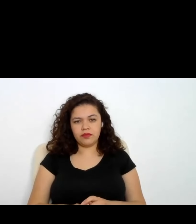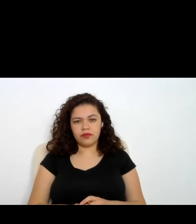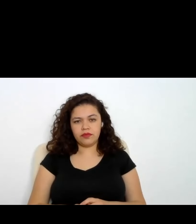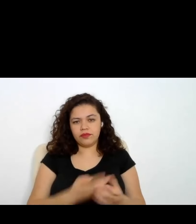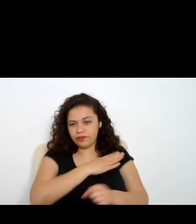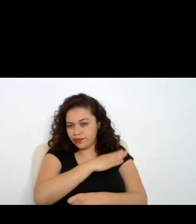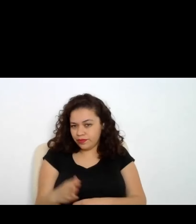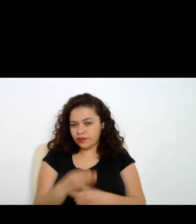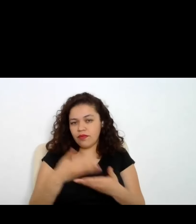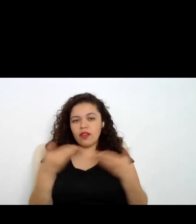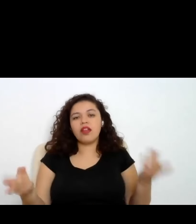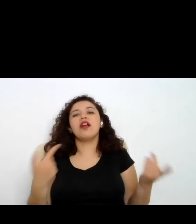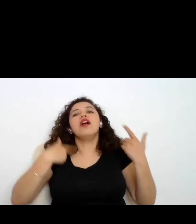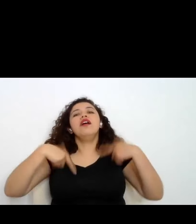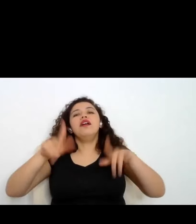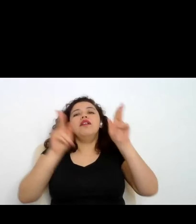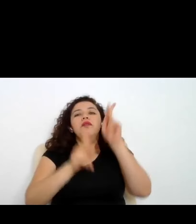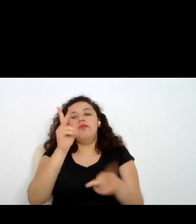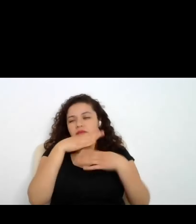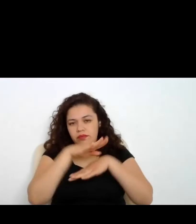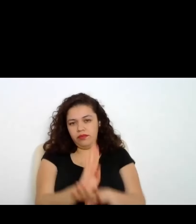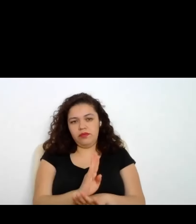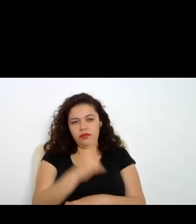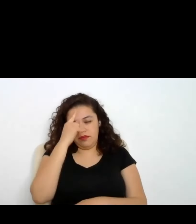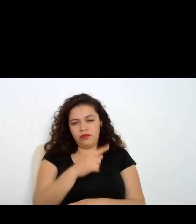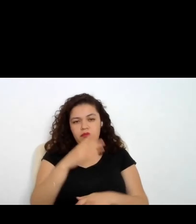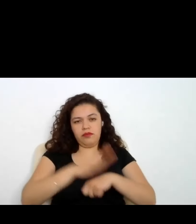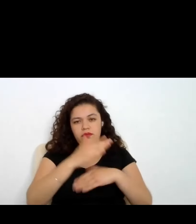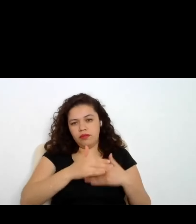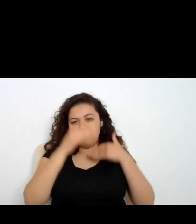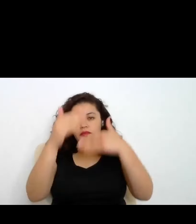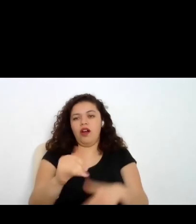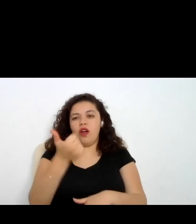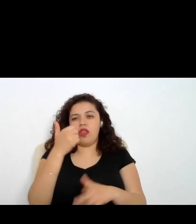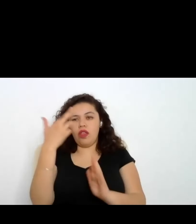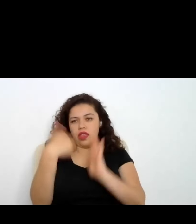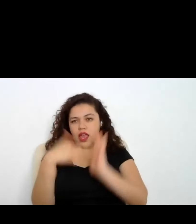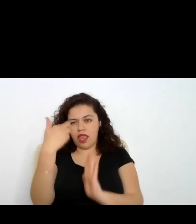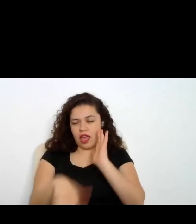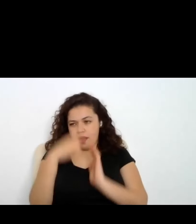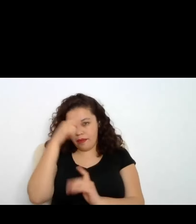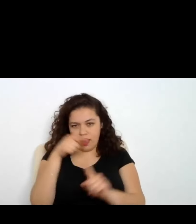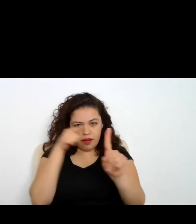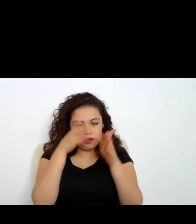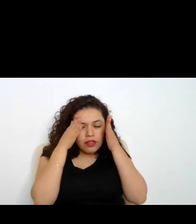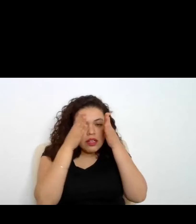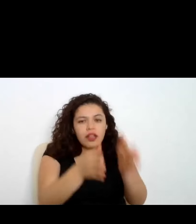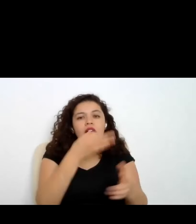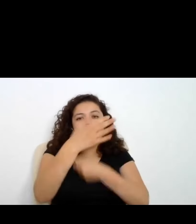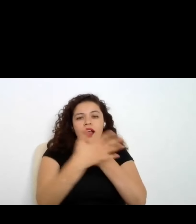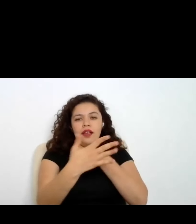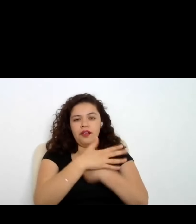Bueno, ahora vamos a hablar un poquito, a reserva de que pues más adelante van a tener otros 2 talleres dedicados exclusivamente al aviso de